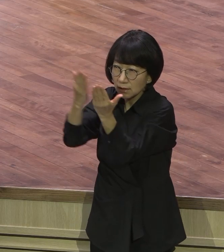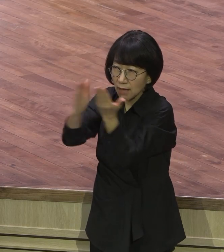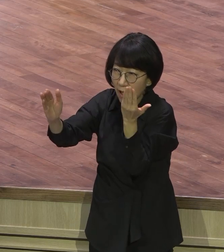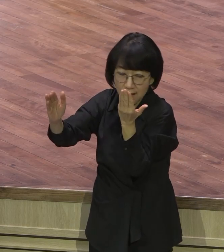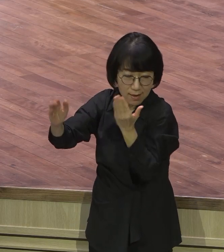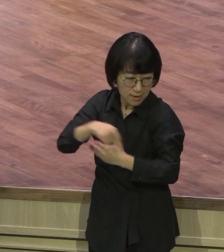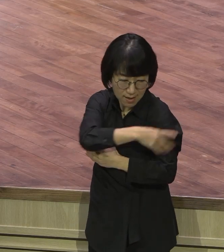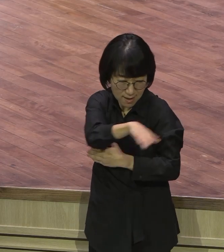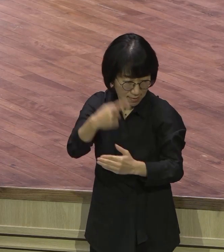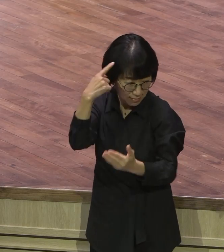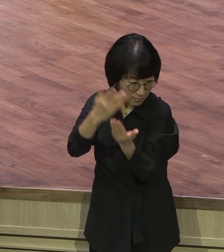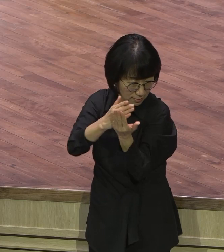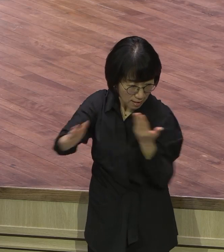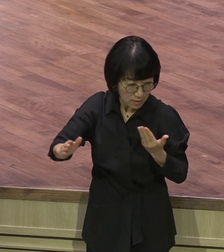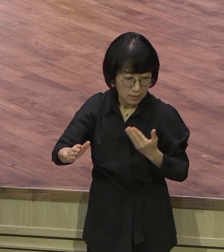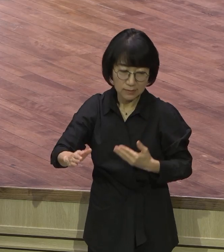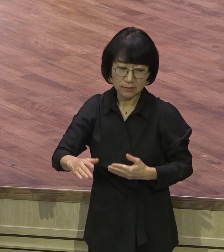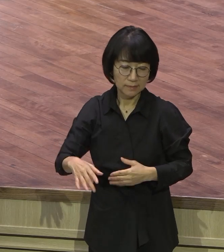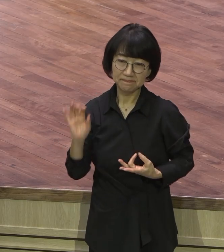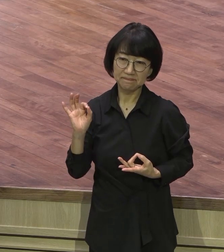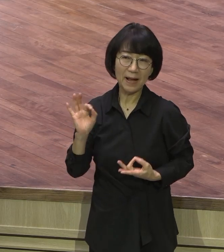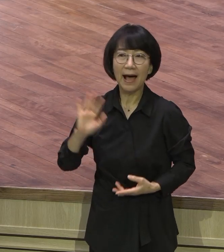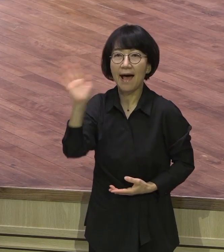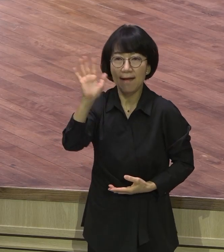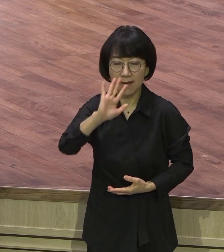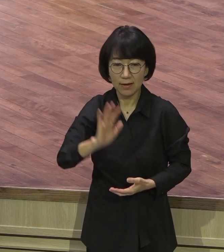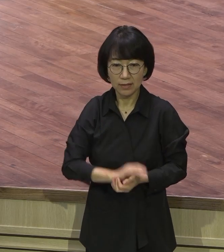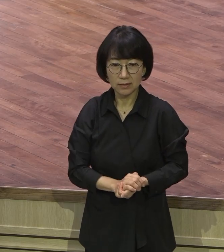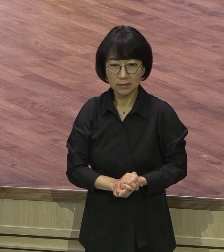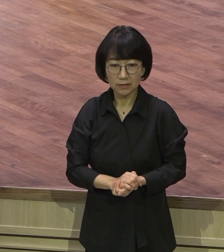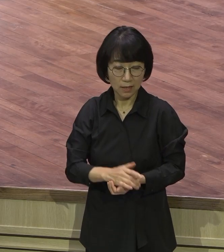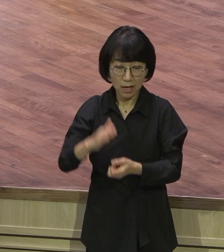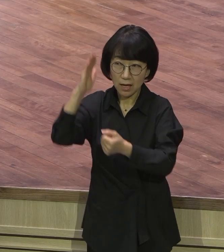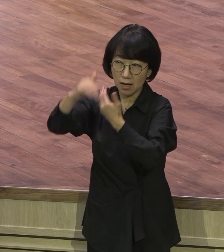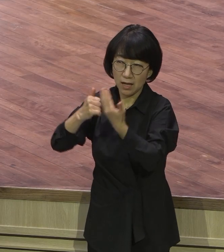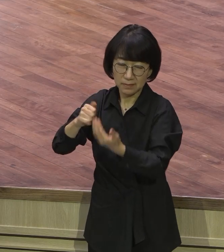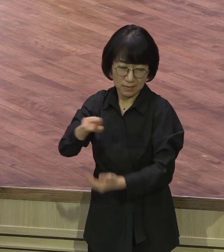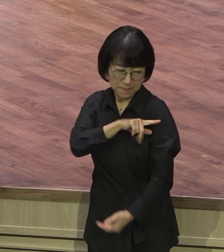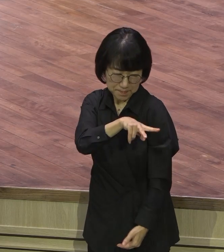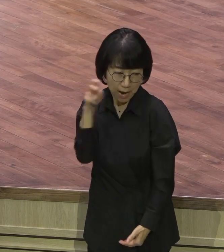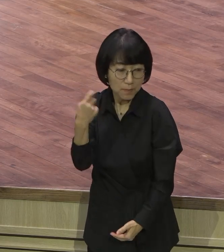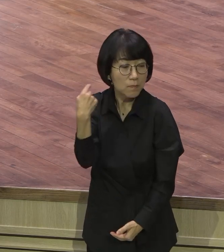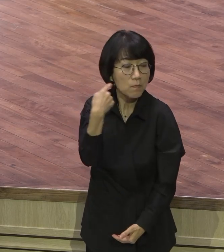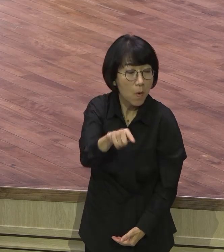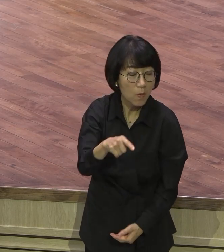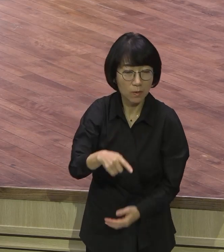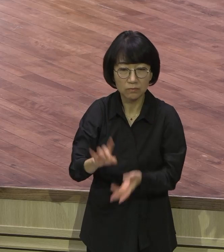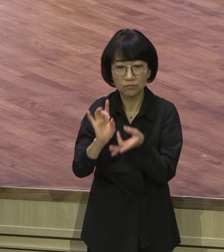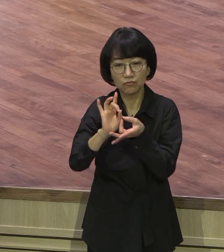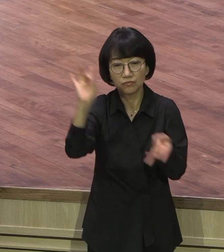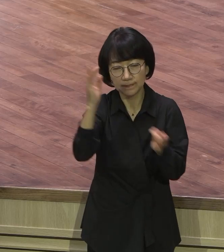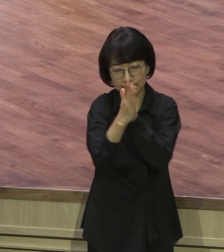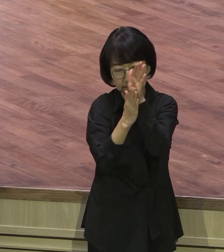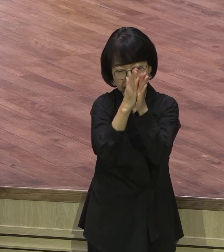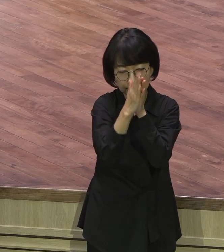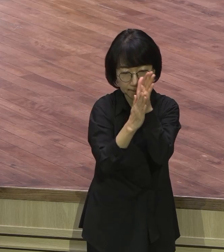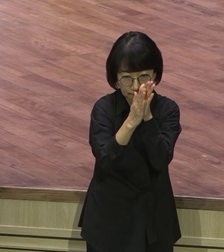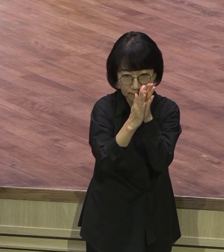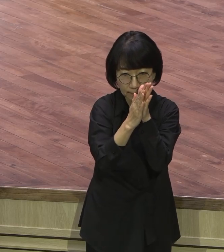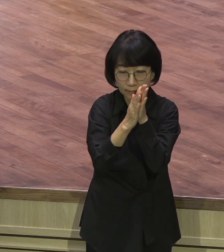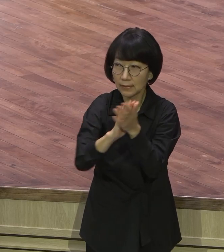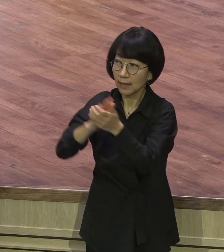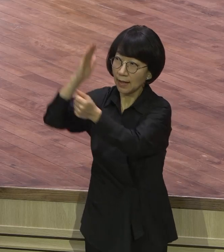사정 없습니다. 하나님께서는 가장 싫어하는 것이 뭐냐? 우상 숭배입니다. 우상. 하나님과